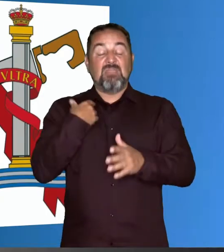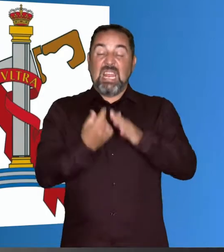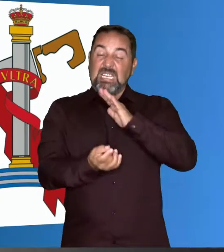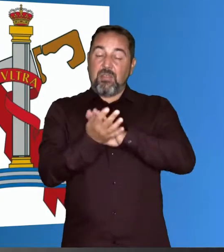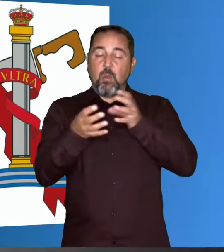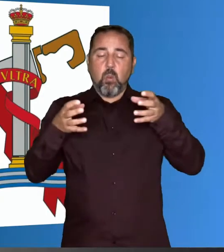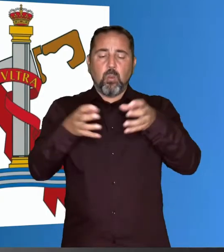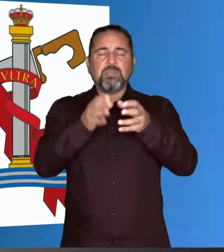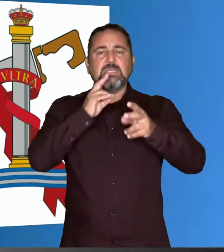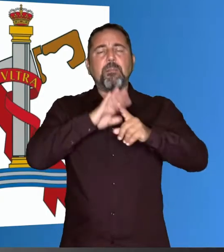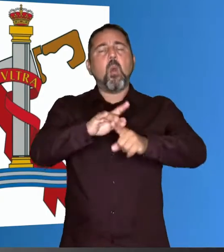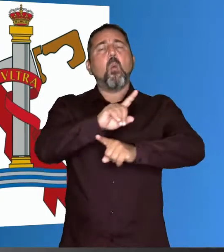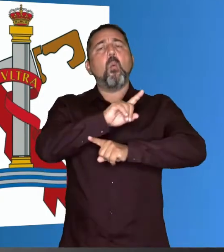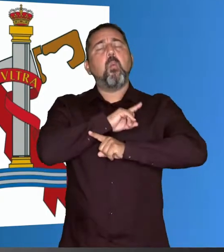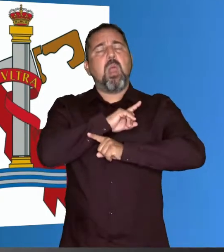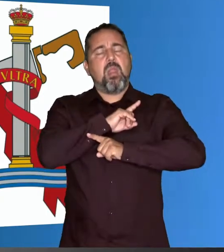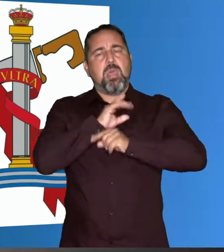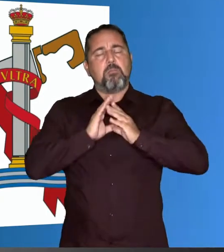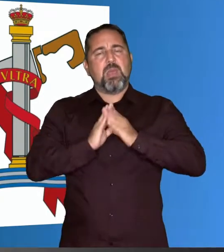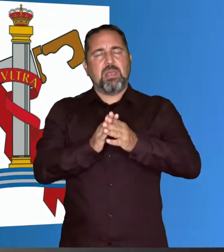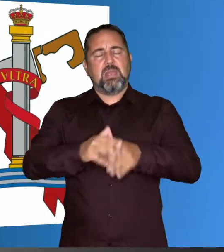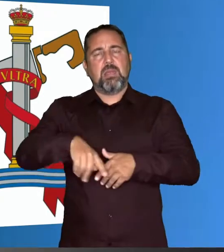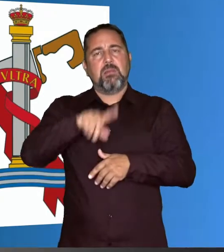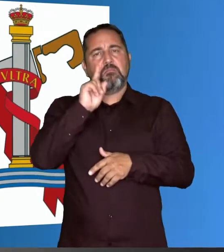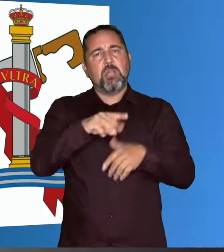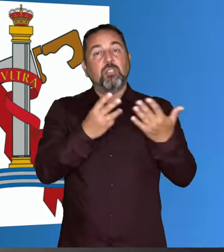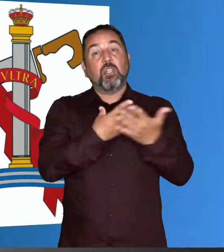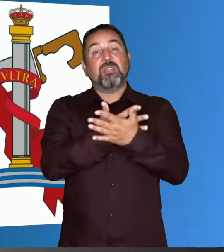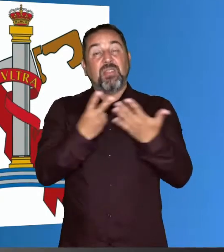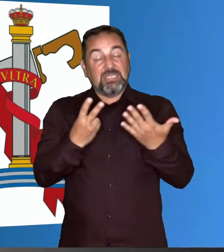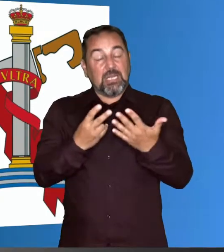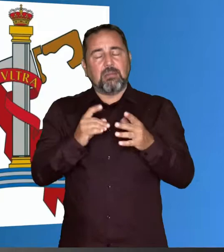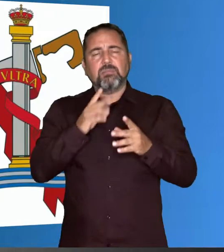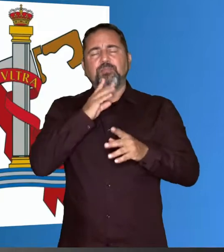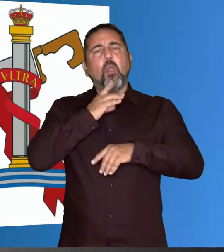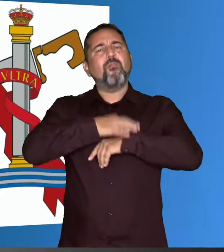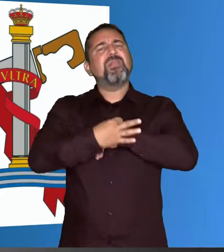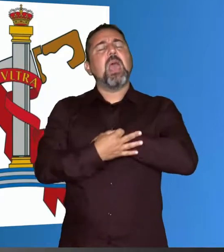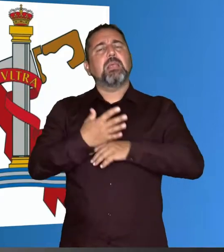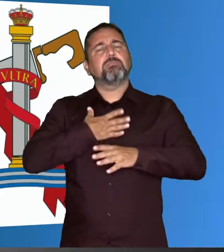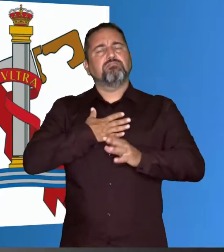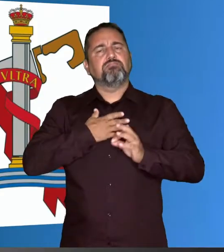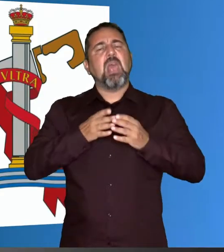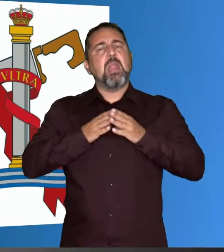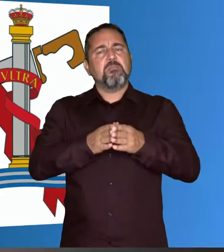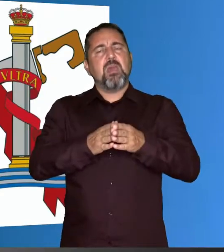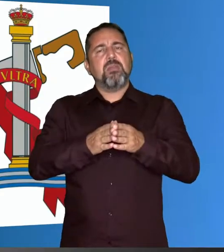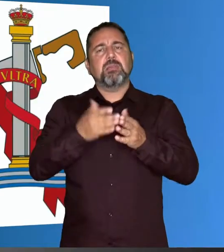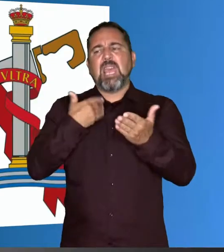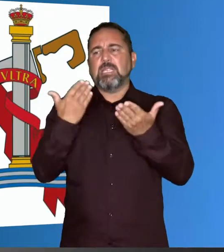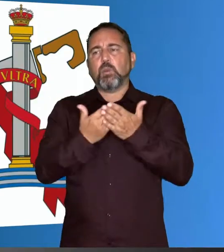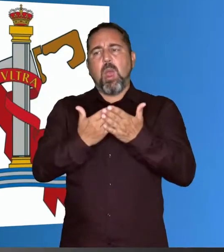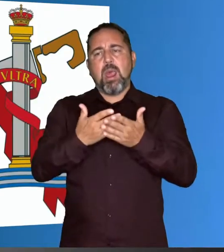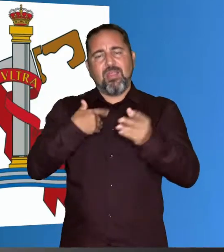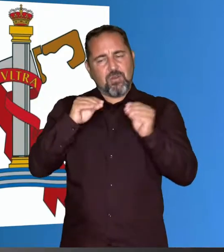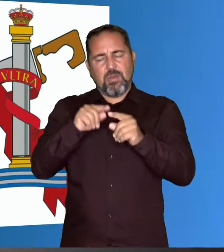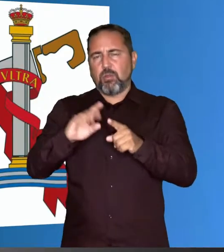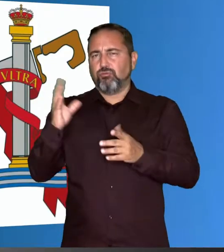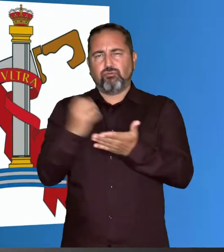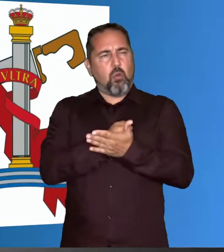Desde la creación de la Compañía de Guardiamarinas en 1717, los oficiales del Cuerpo General de la Armada proceden de la